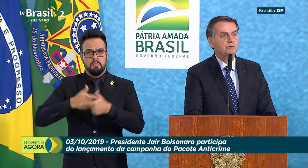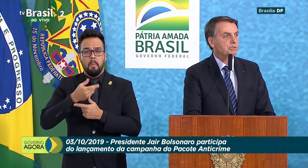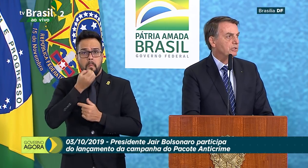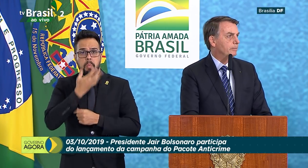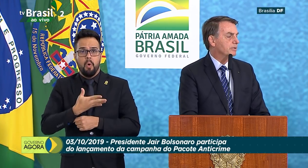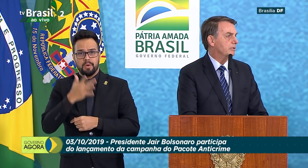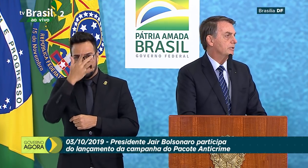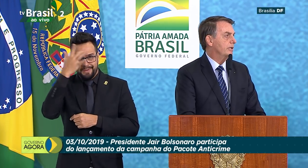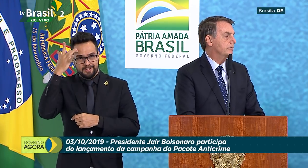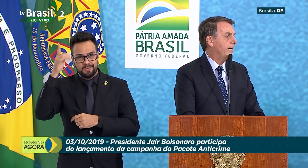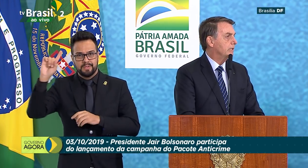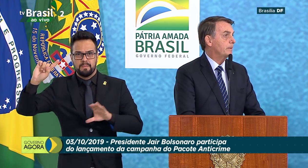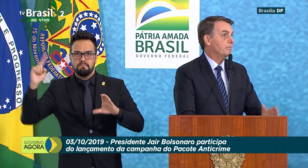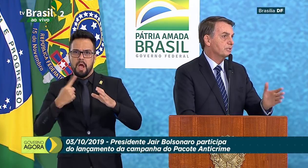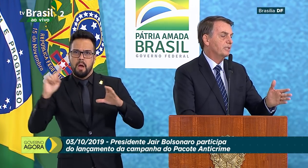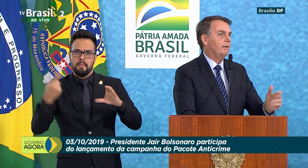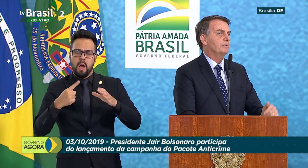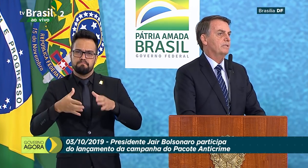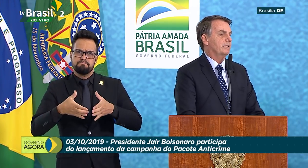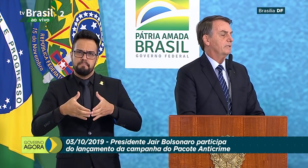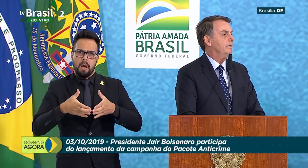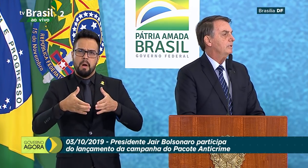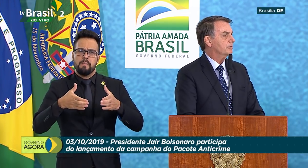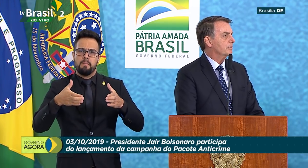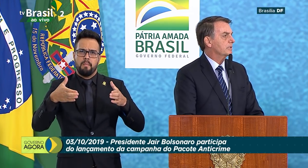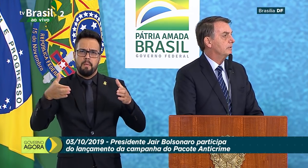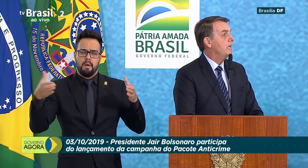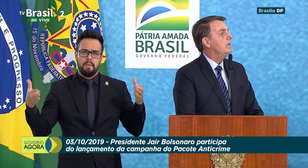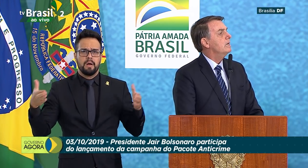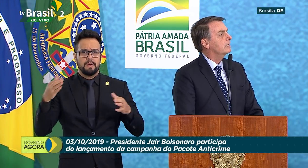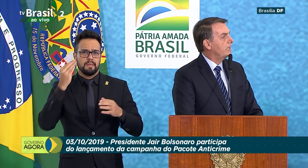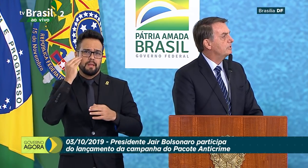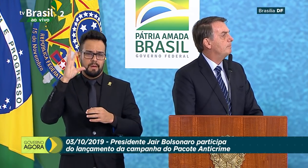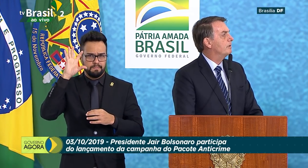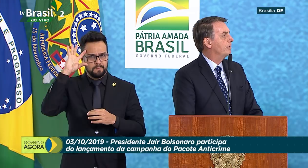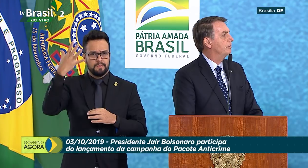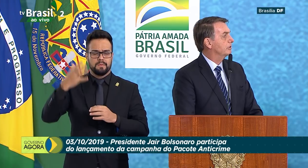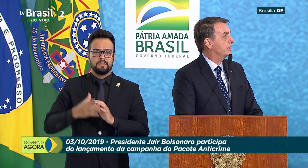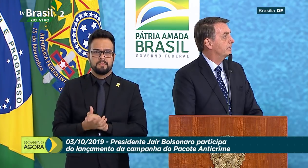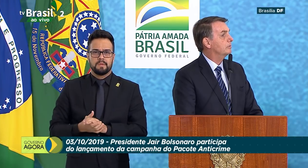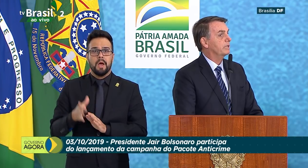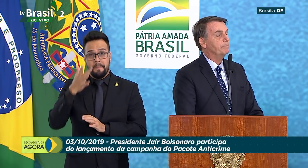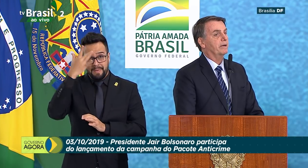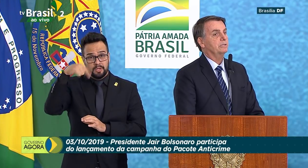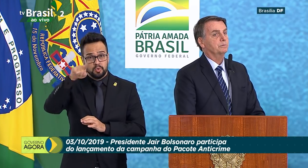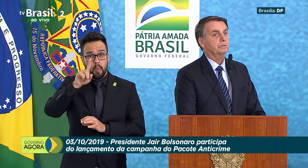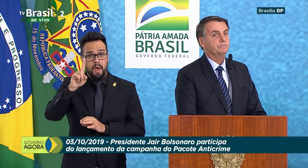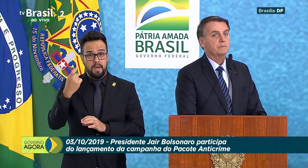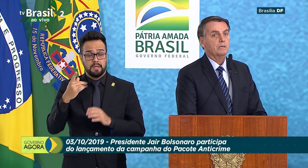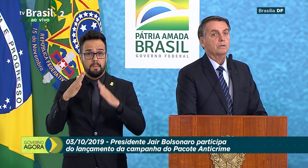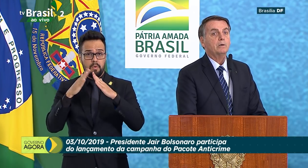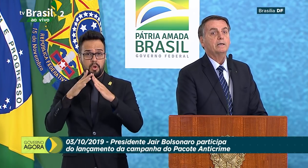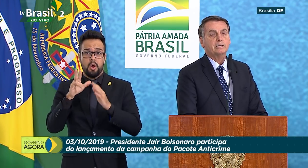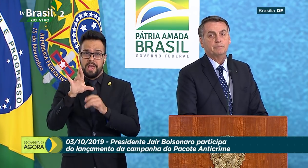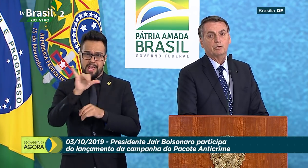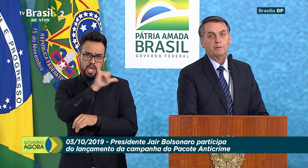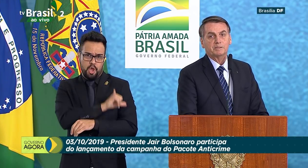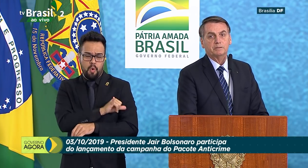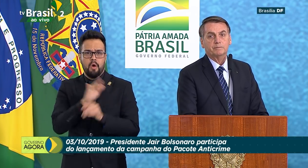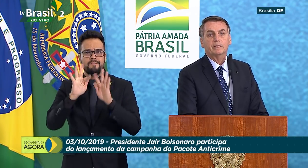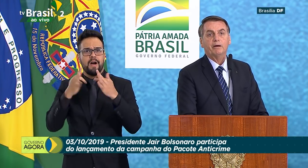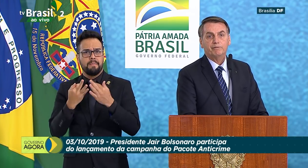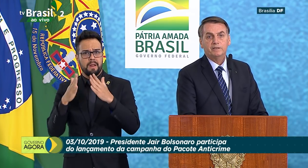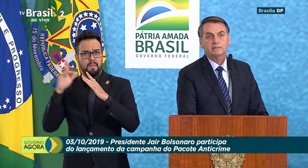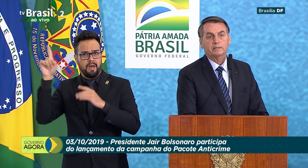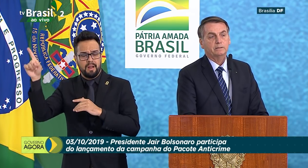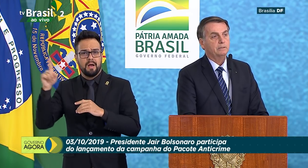pessoas somam-se ao nosso lado para buscarmos essa solução. Quem já morou no Rio de Janeiro, tem parente no Rio, qual a grande